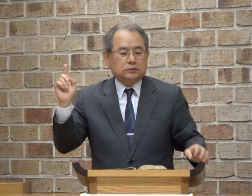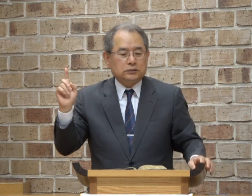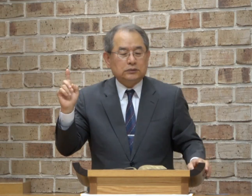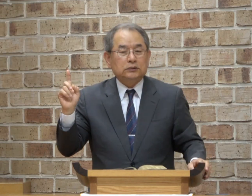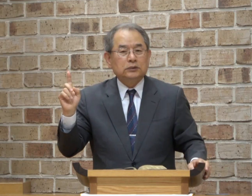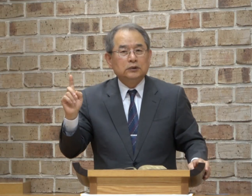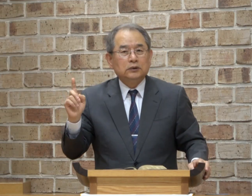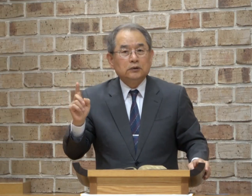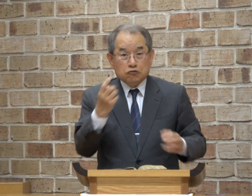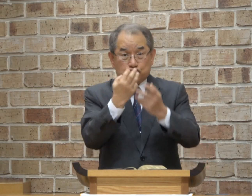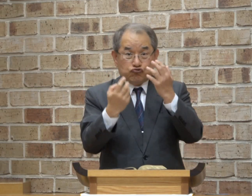그런 사람이 있습니다.